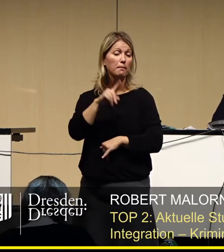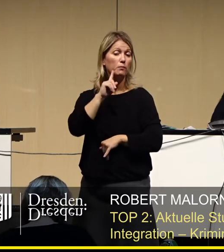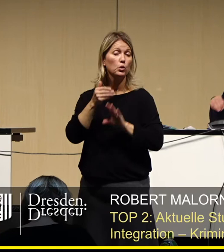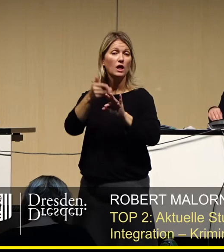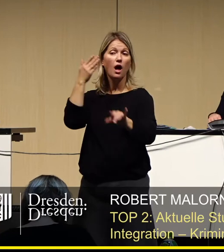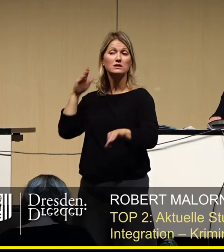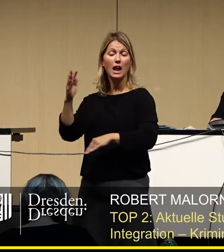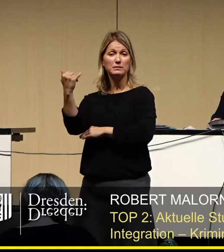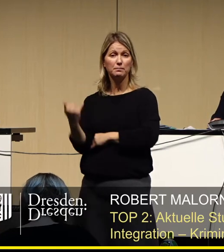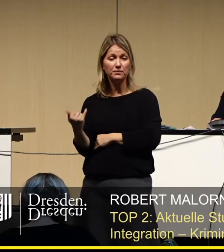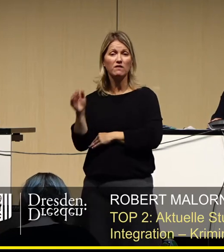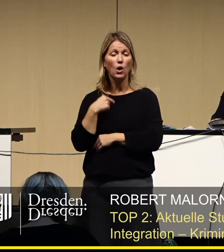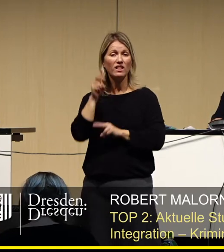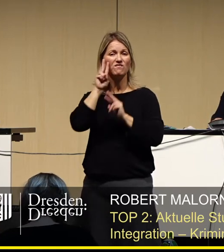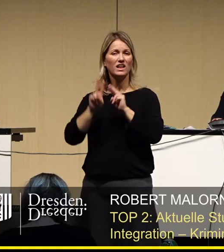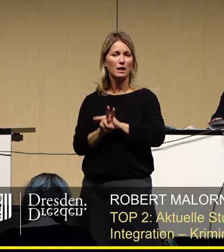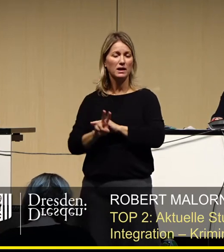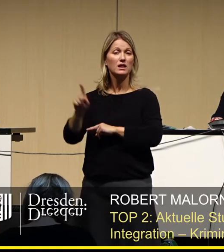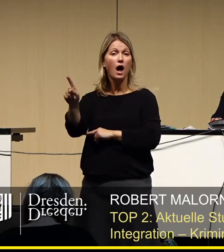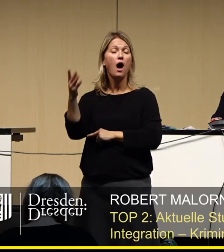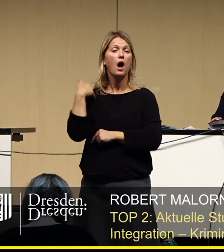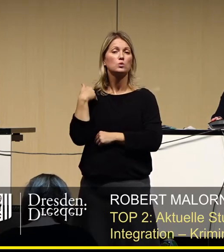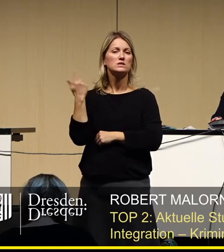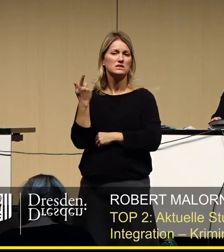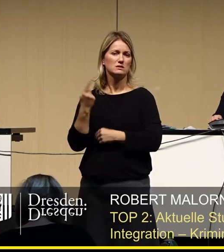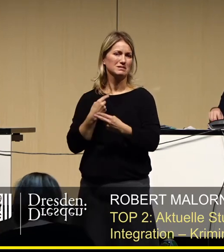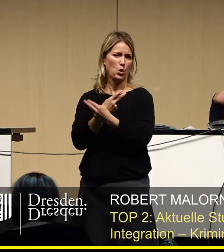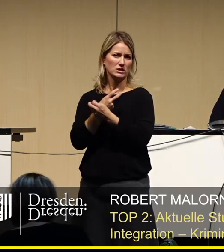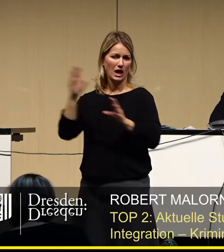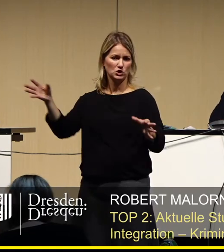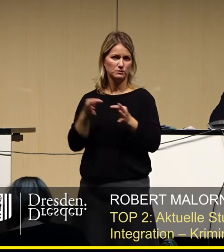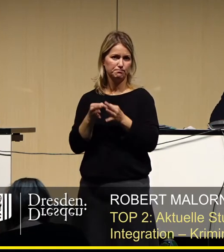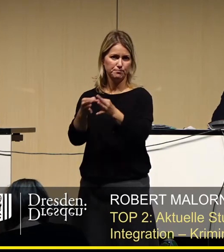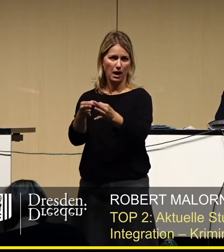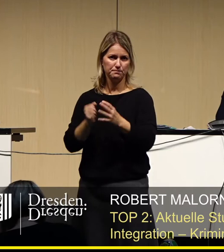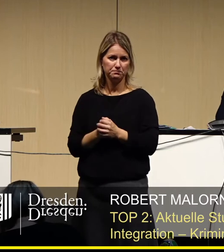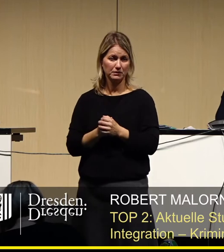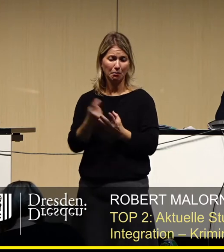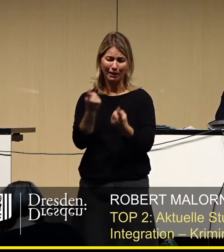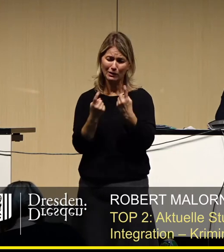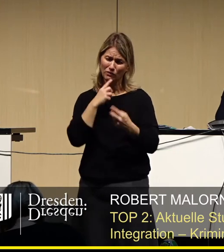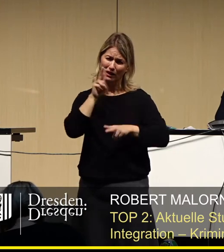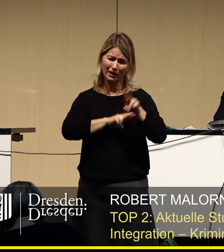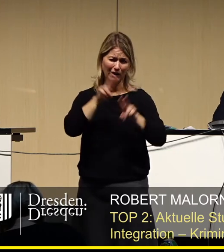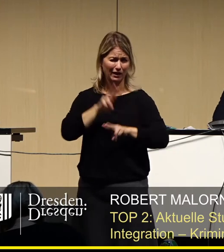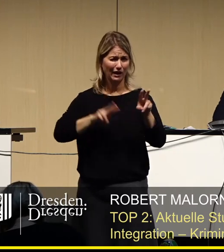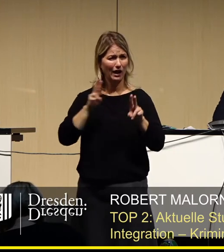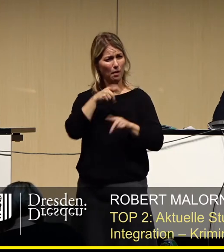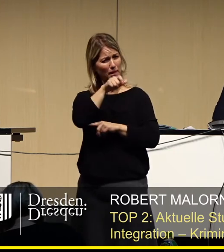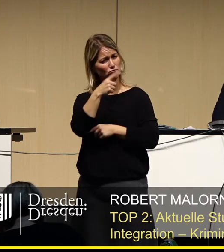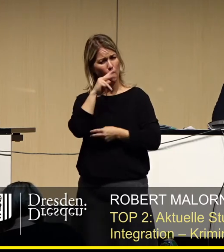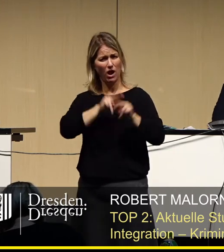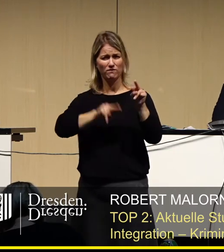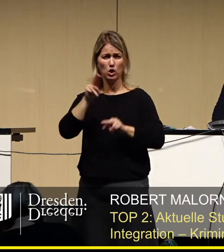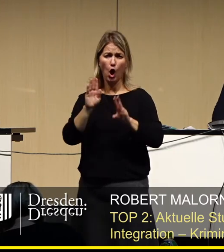einst als Kind einer Vietnamesin und eines Österreichers aus Vietnam hierher. Migration ist vielfältig, wie die Menschen, die es betrifft. Erfolge und